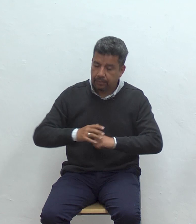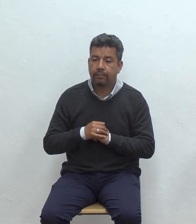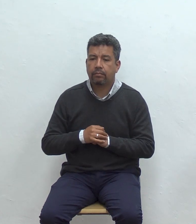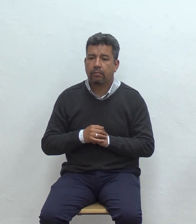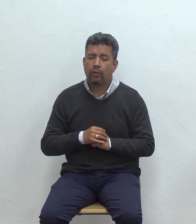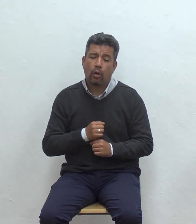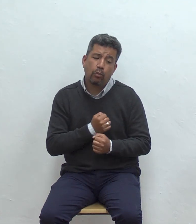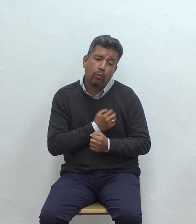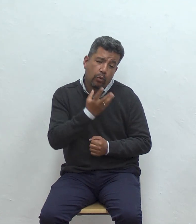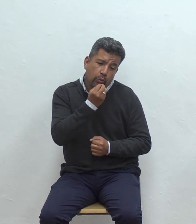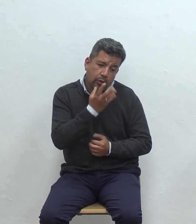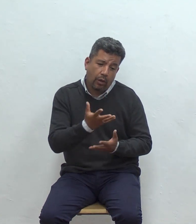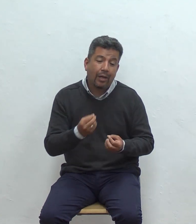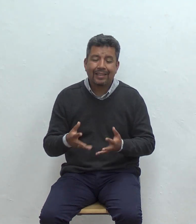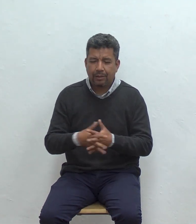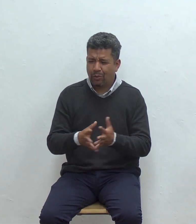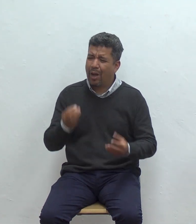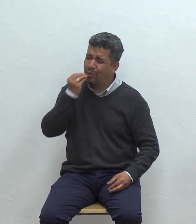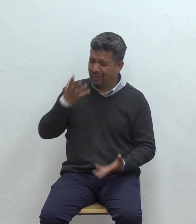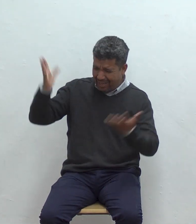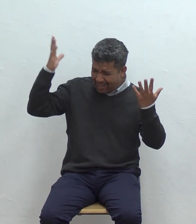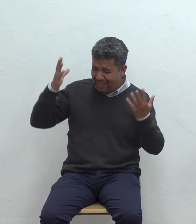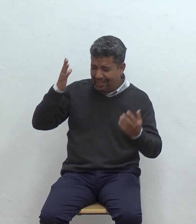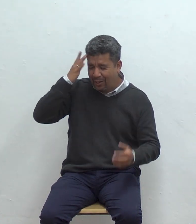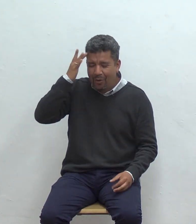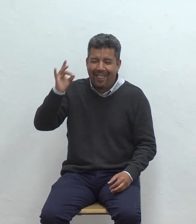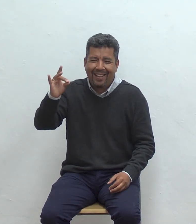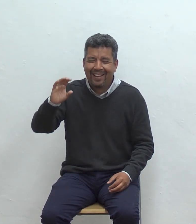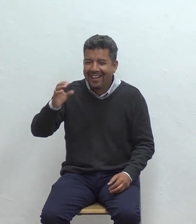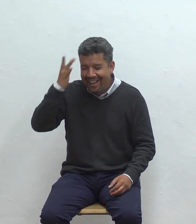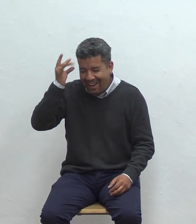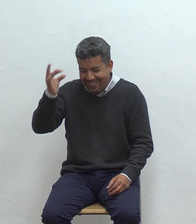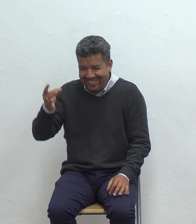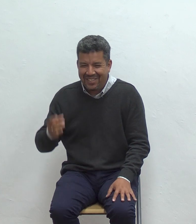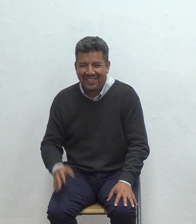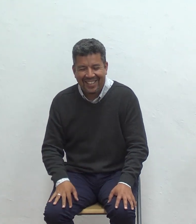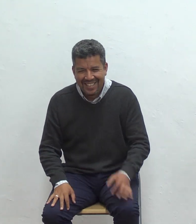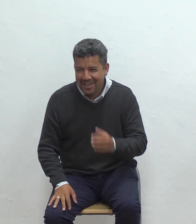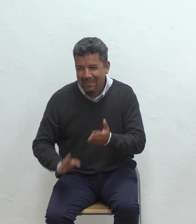Ay, mi amor linda, un besito, dame. ¿Qué besito? Tengo cefalea. ¿Sí?